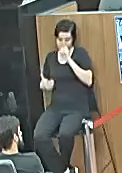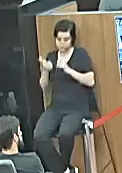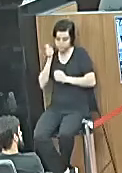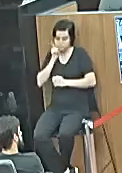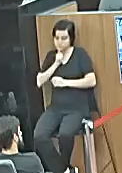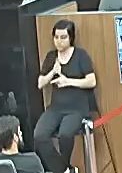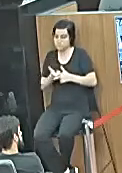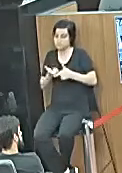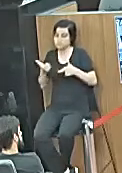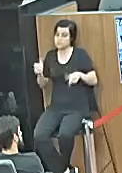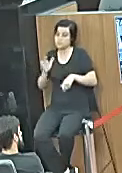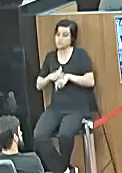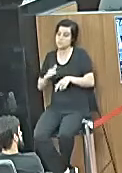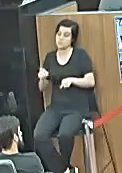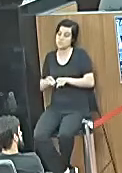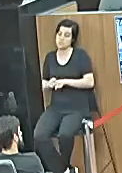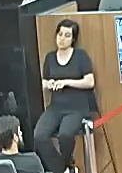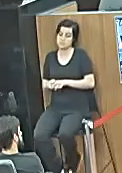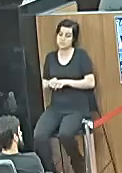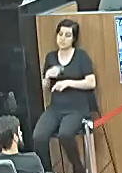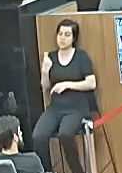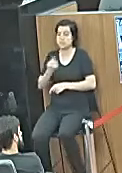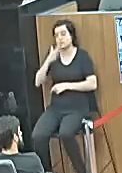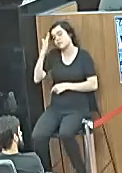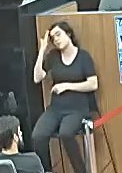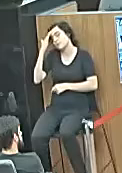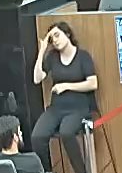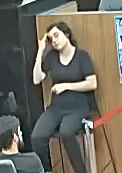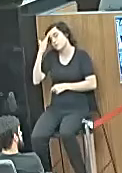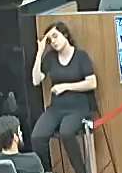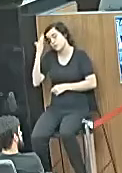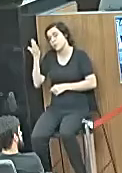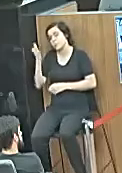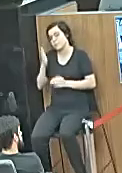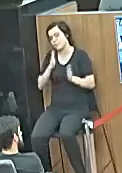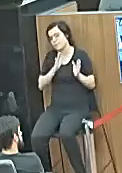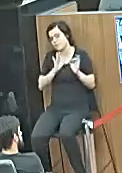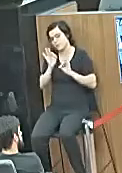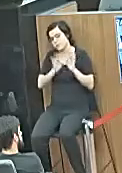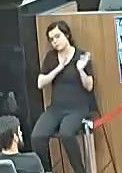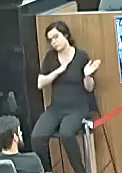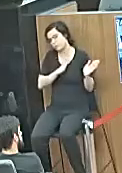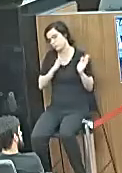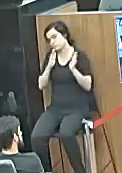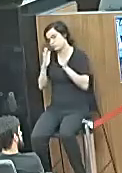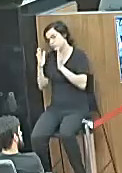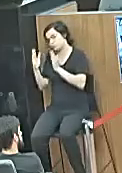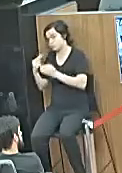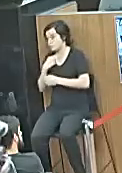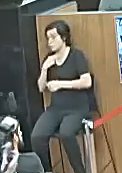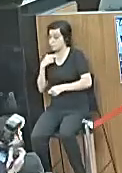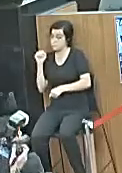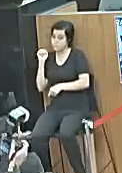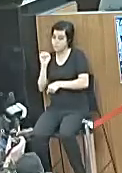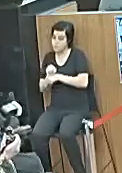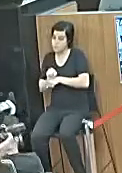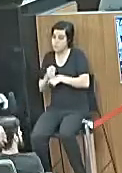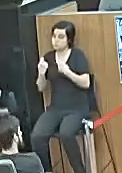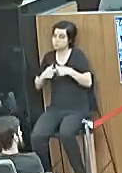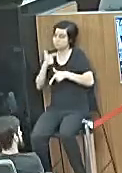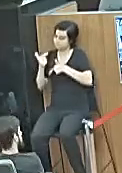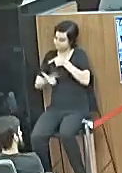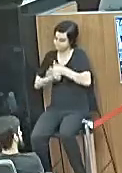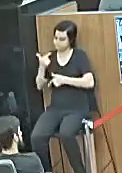reconhecimento que a gente tem de quê é é um processo muito importante pra gente deixar ele morrer pela por cair em descrédito